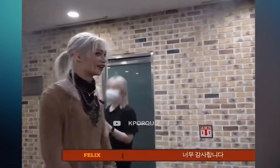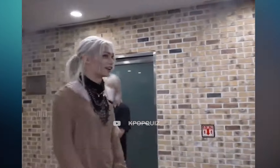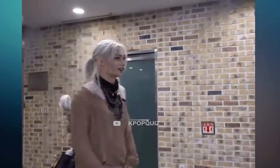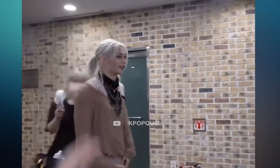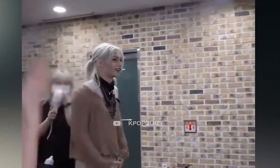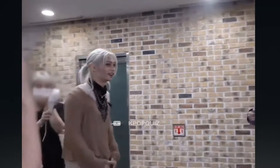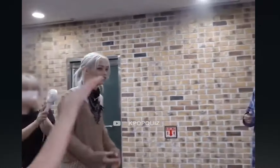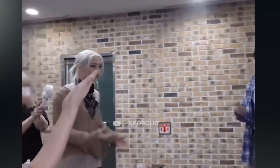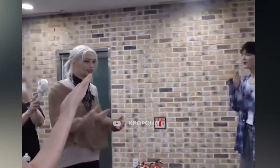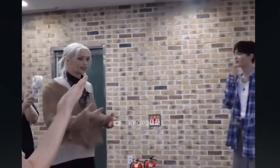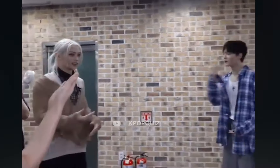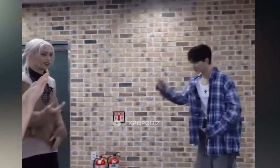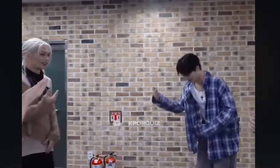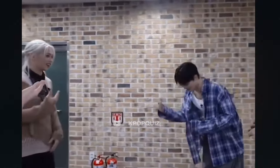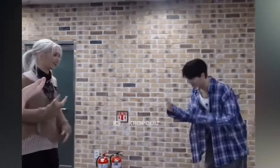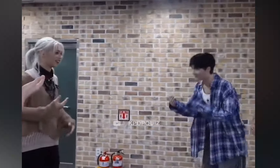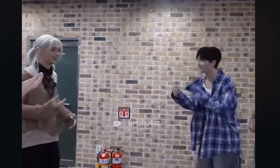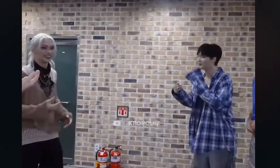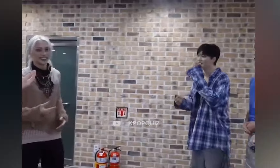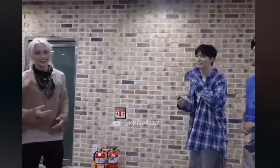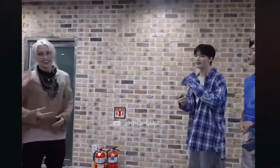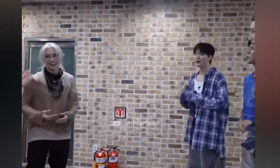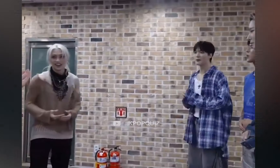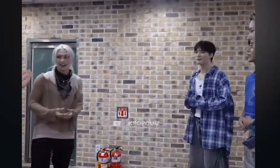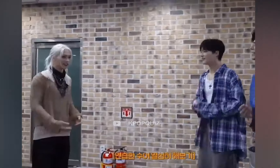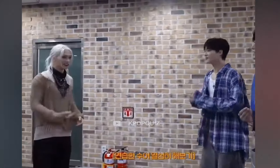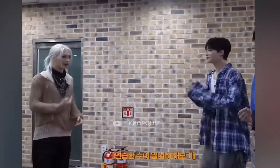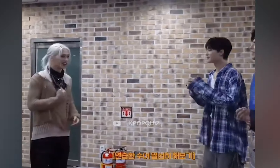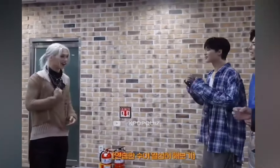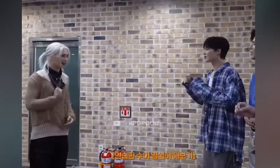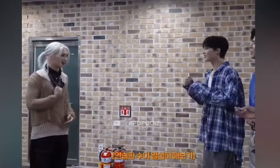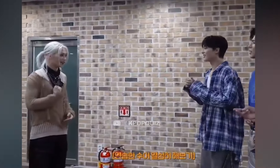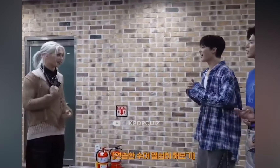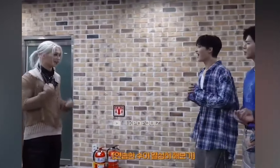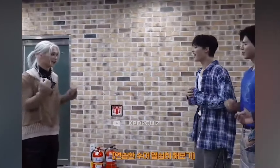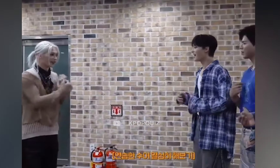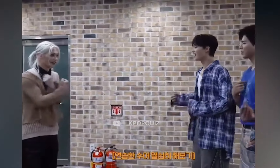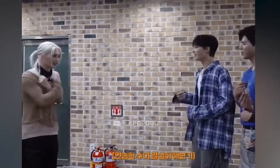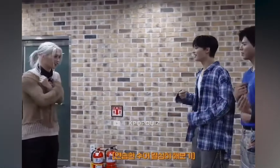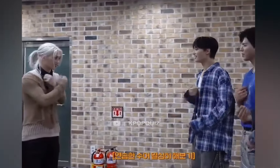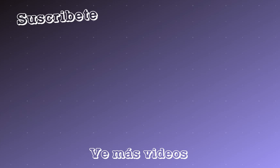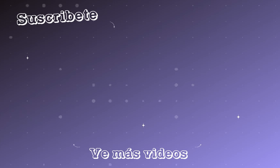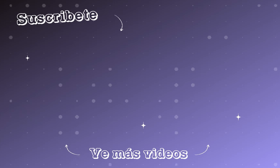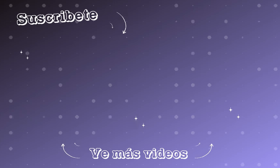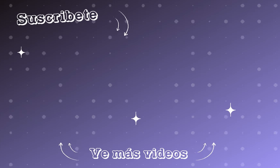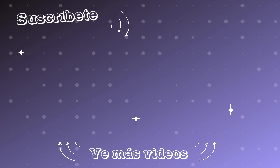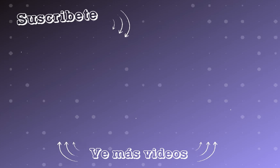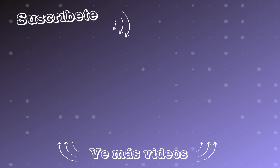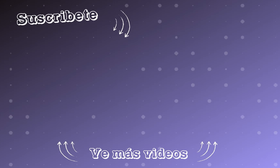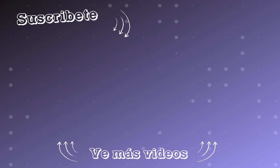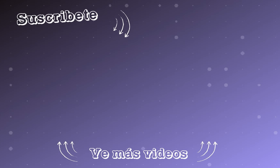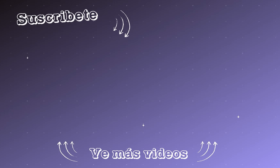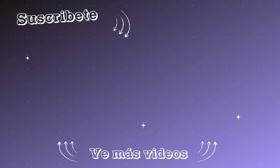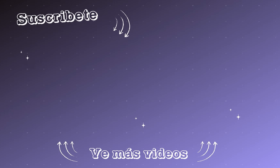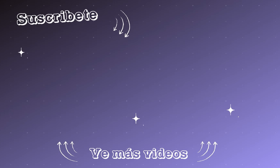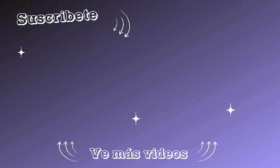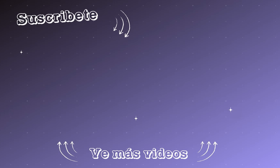hizo antes de conocer a los miembros de Big Ocean y por ser la inspiración para otros idols. Dar지도 ¡Vamos a si